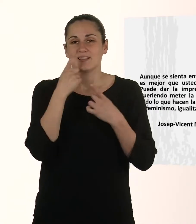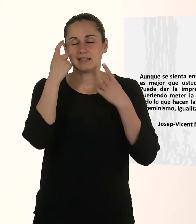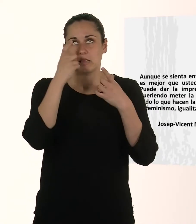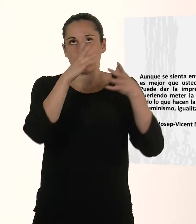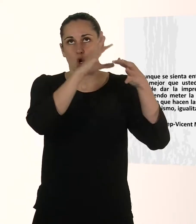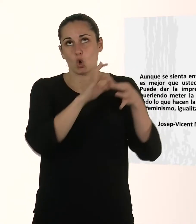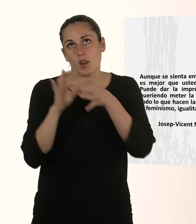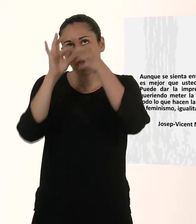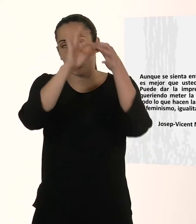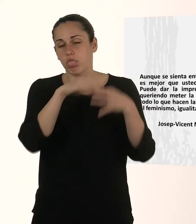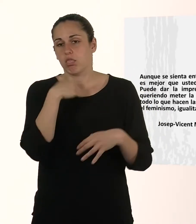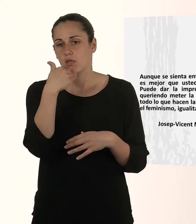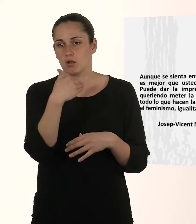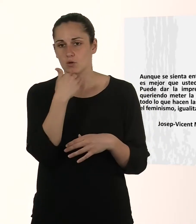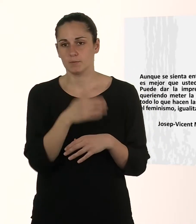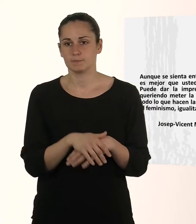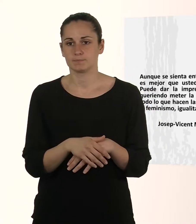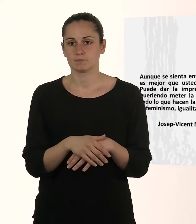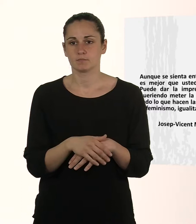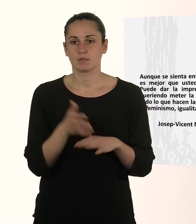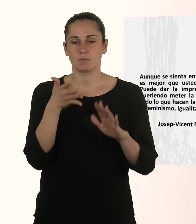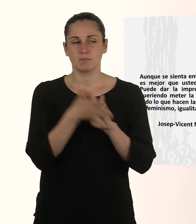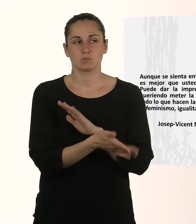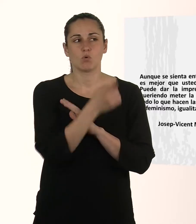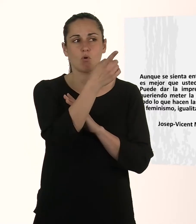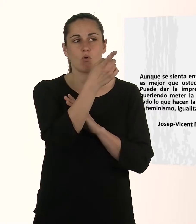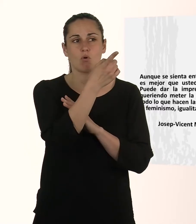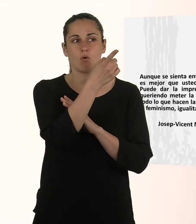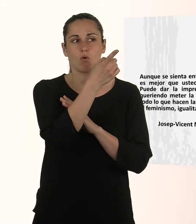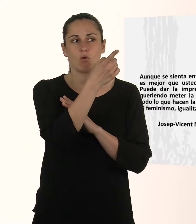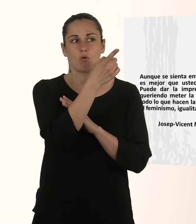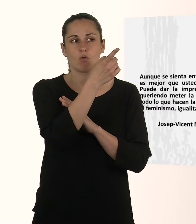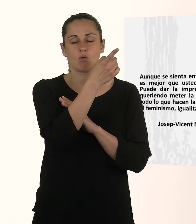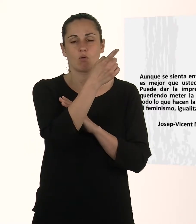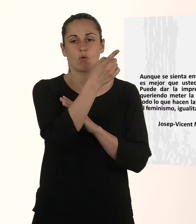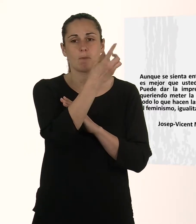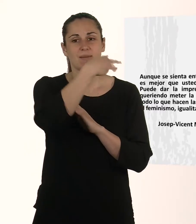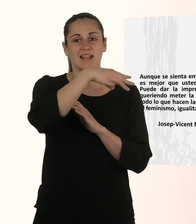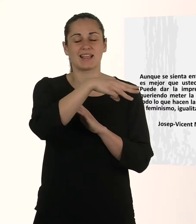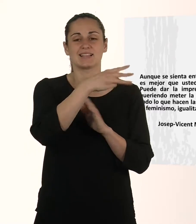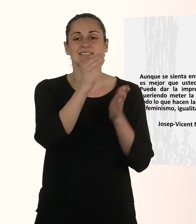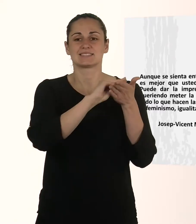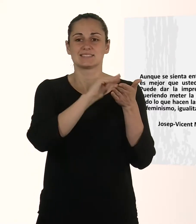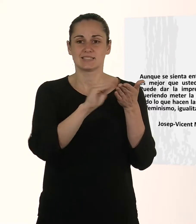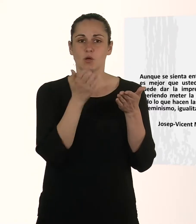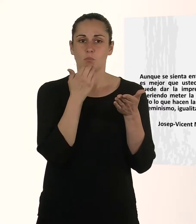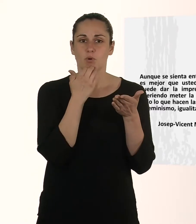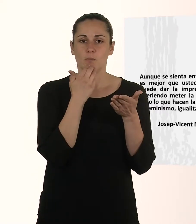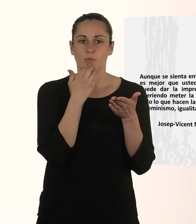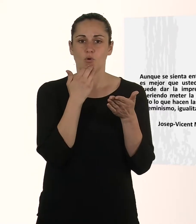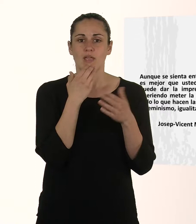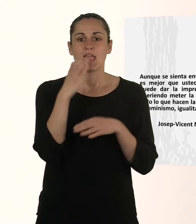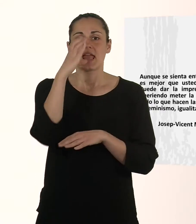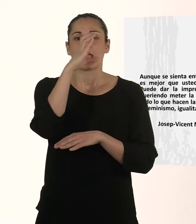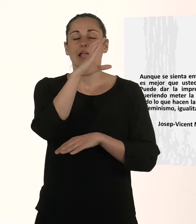coherencia de lo que Marqués dejó por escrito. Entonces, por ejemplo, en su curso elemental para varones sensibles y